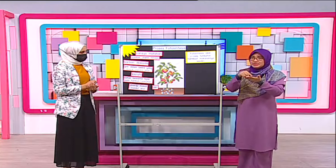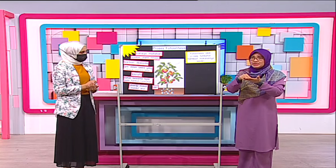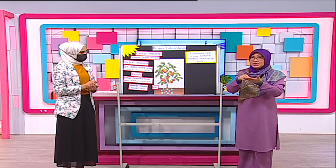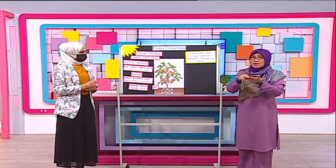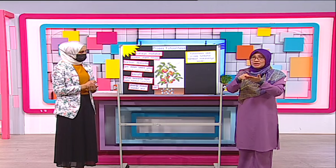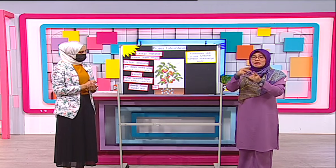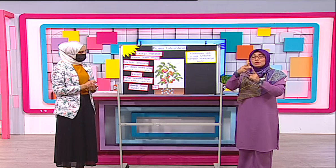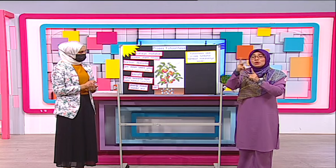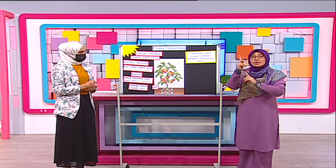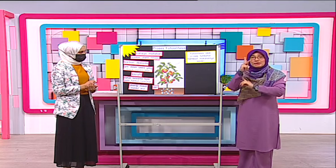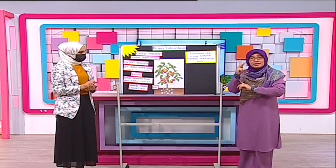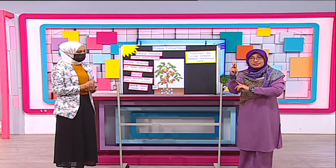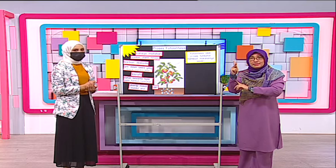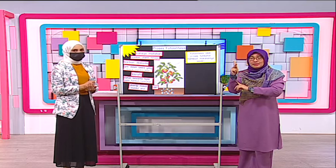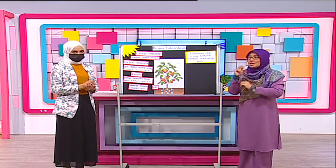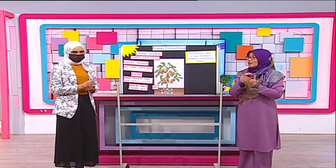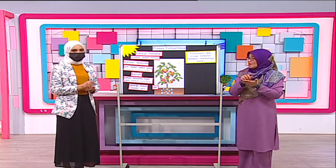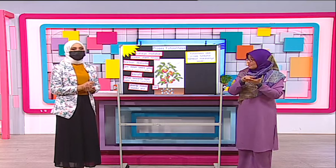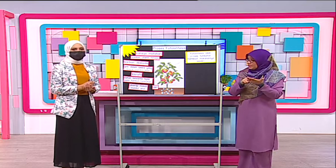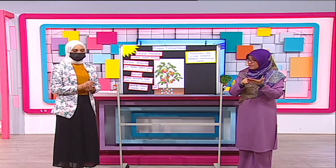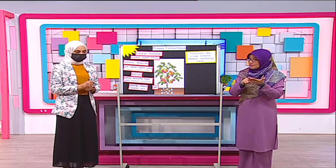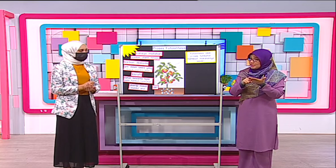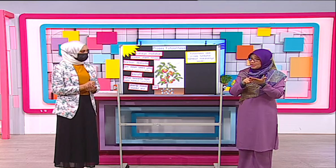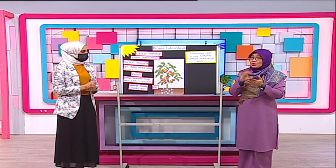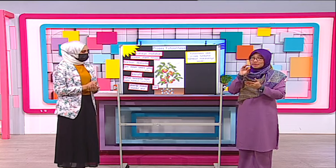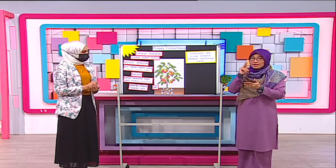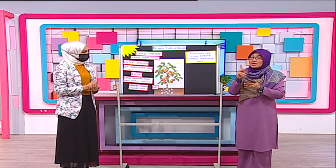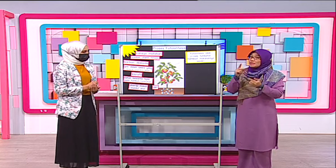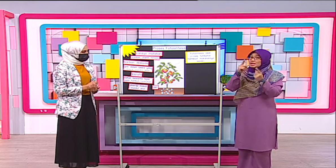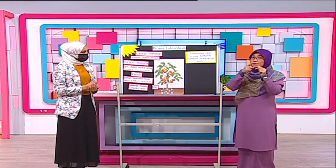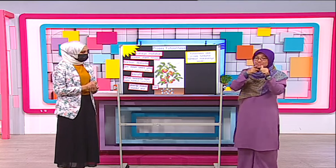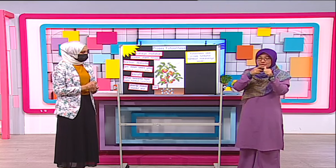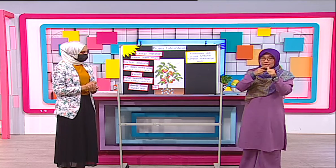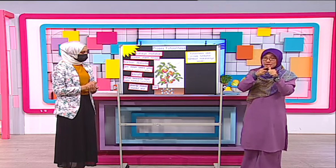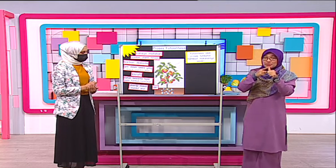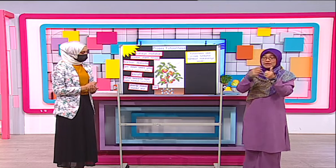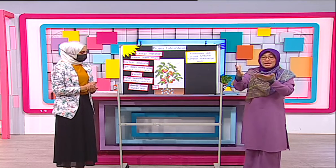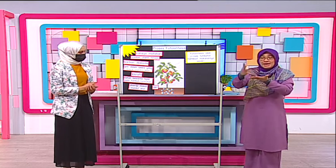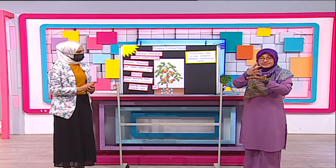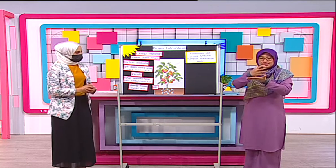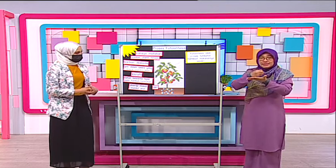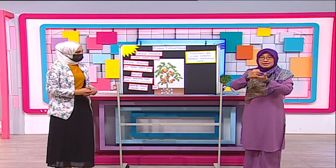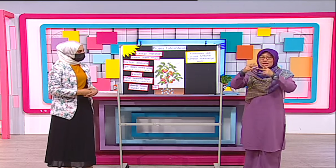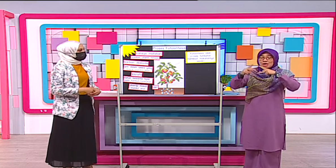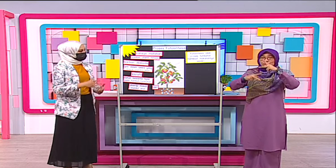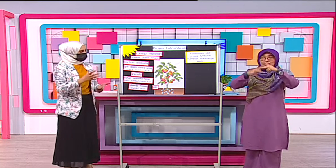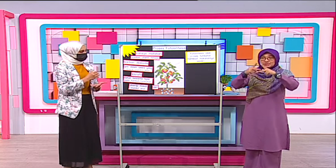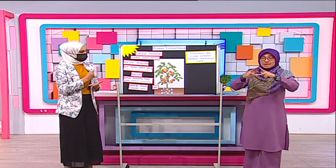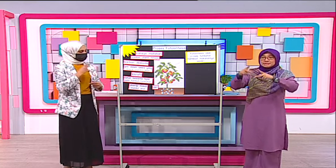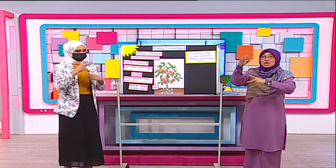ini keluarkan hahaha oke yang pertama Oke hasil proses